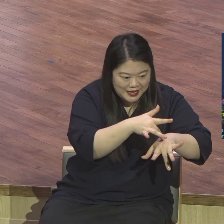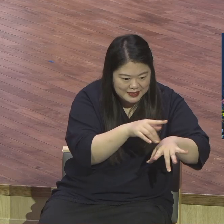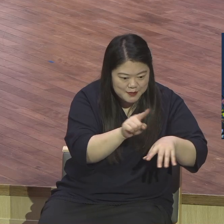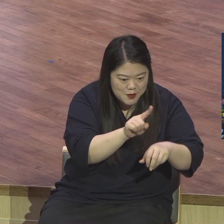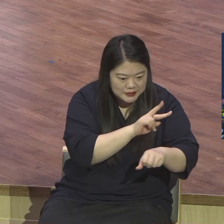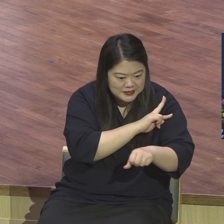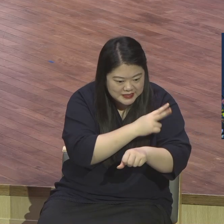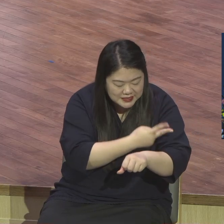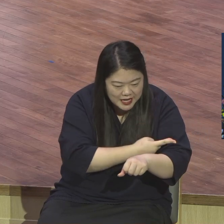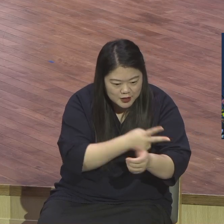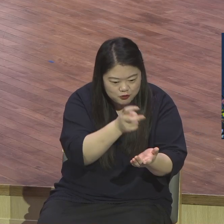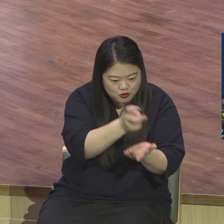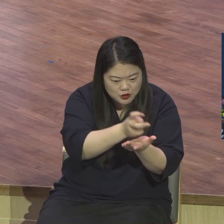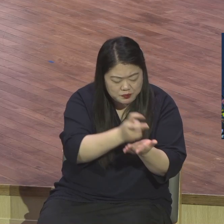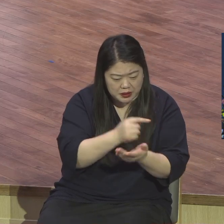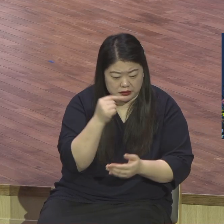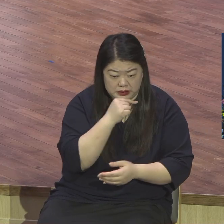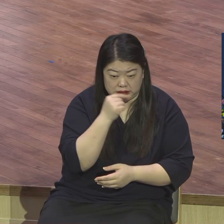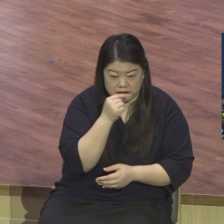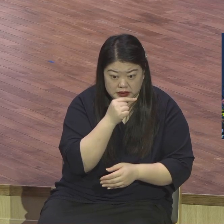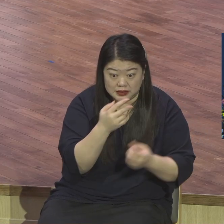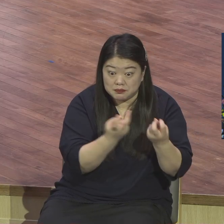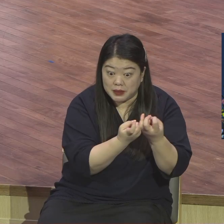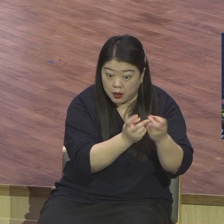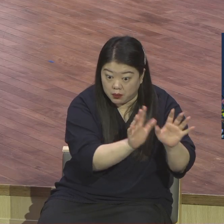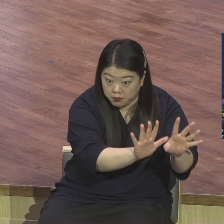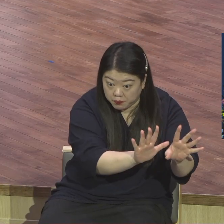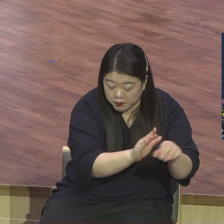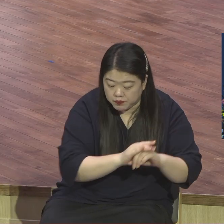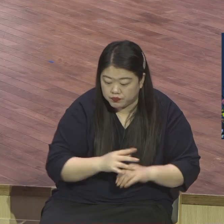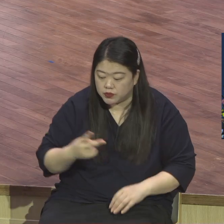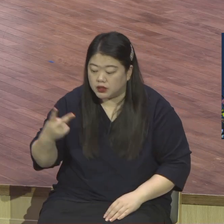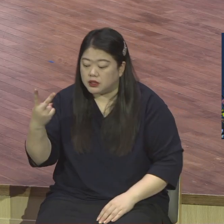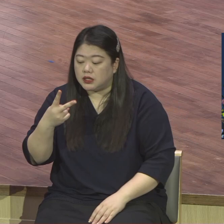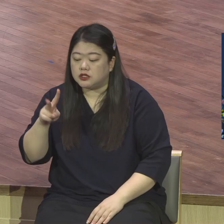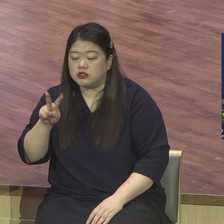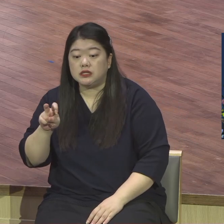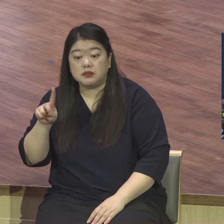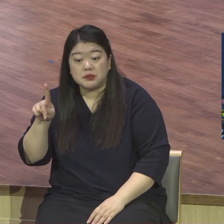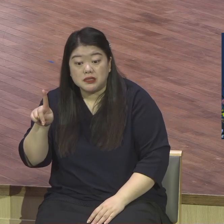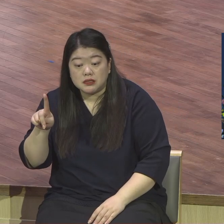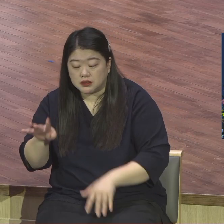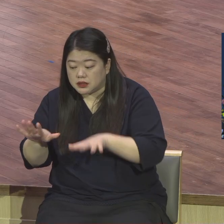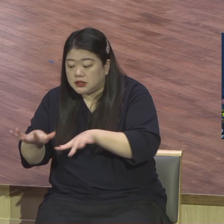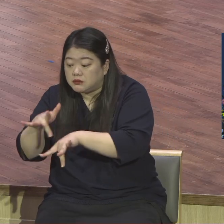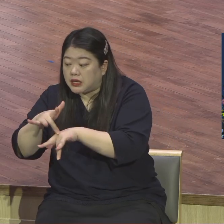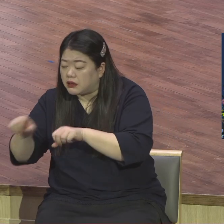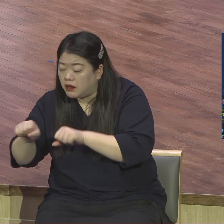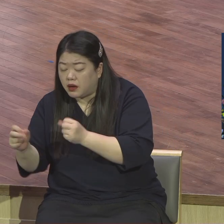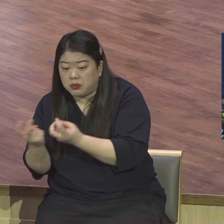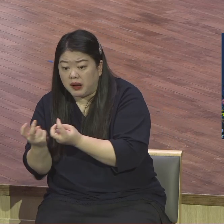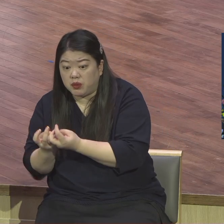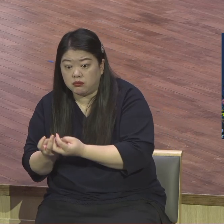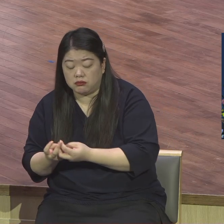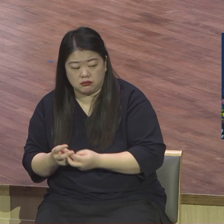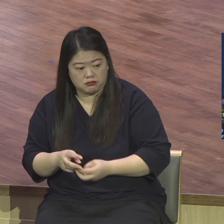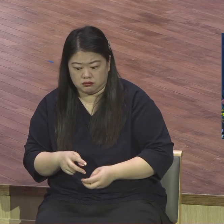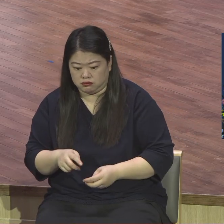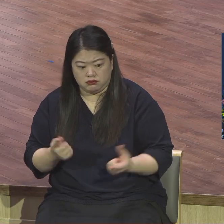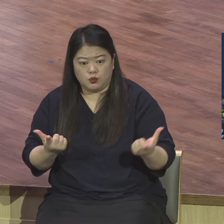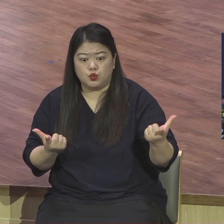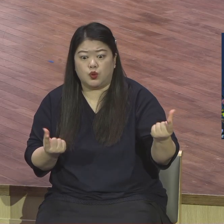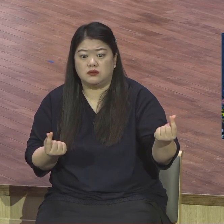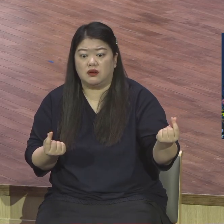영향을 입을 수가 없는데 엄청 영향을 입히고 있다는 게, 실제로 영향을 못 미치게 되는데 예수님 오신 후 율법은 그냥 끝났는 건데, 율법